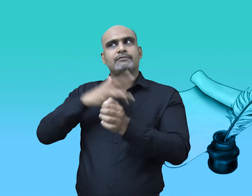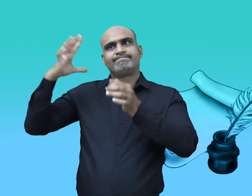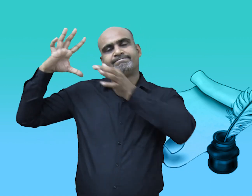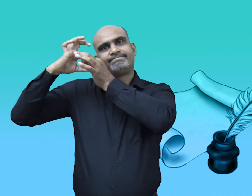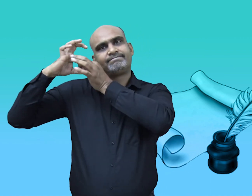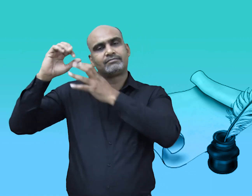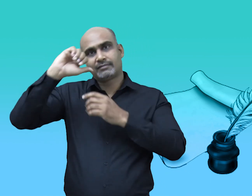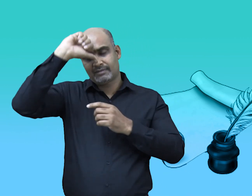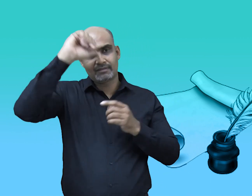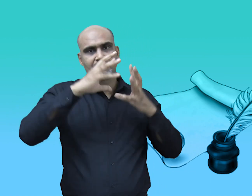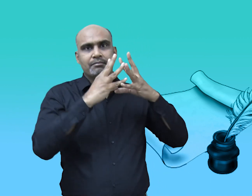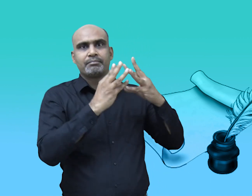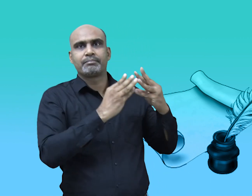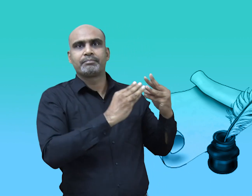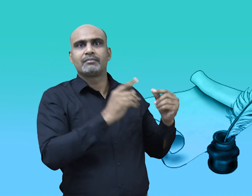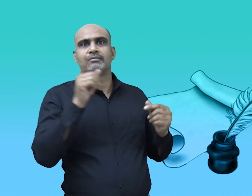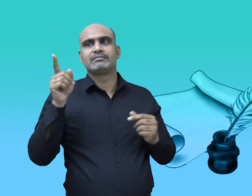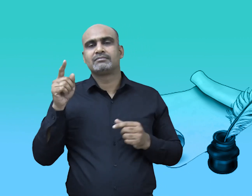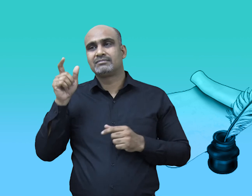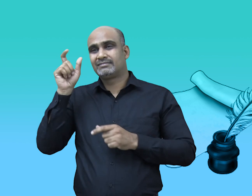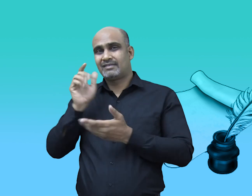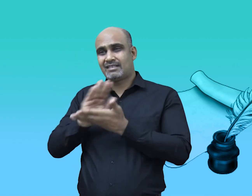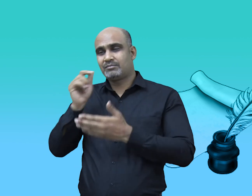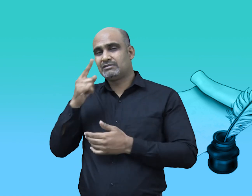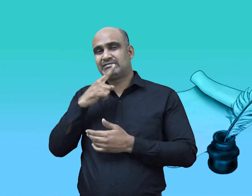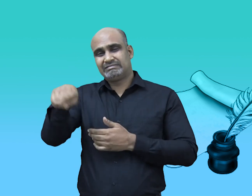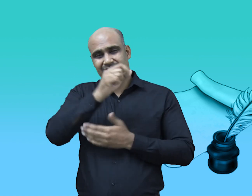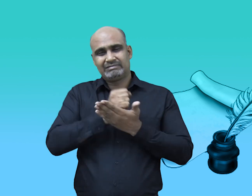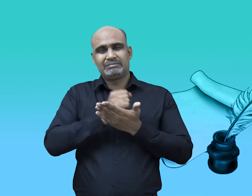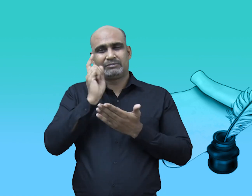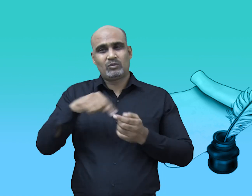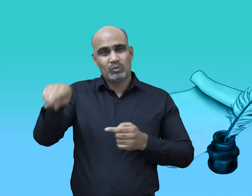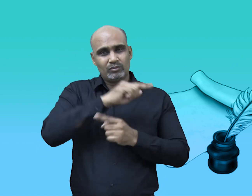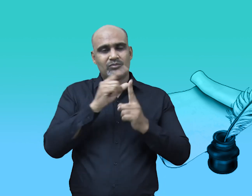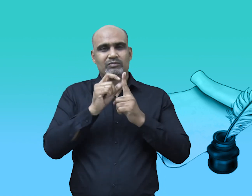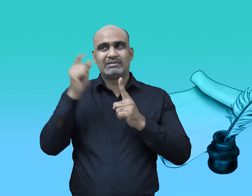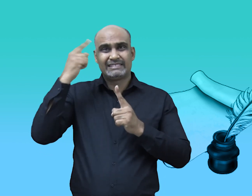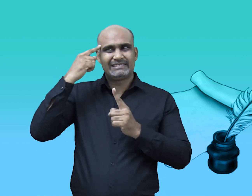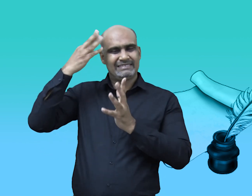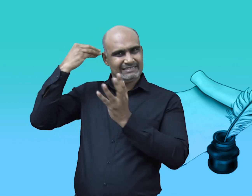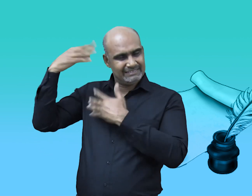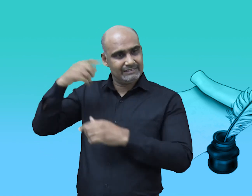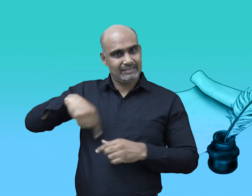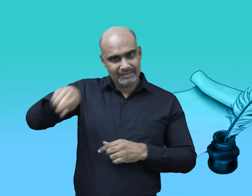इसका प्रभाव सीधा भारत की संस्कृति की ओर पड़ रहा है। कवि हम सभी को यही संदेश देना चाहते